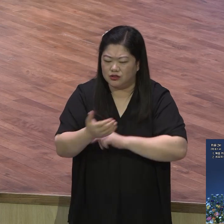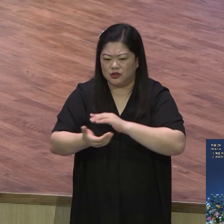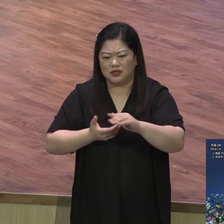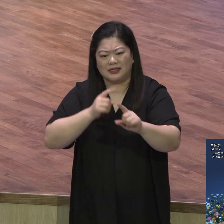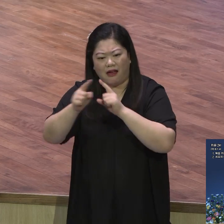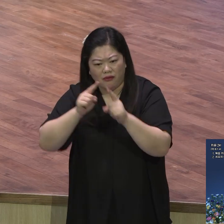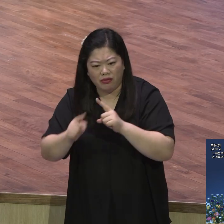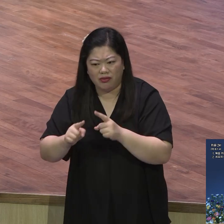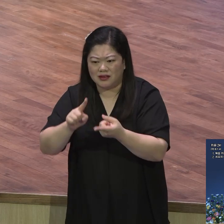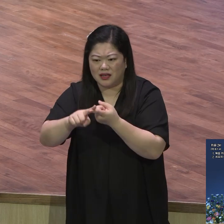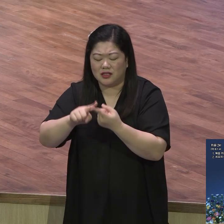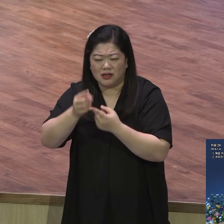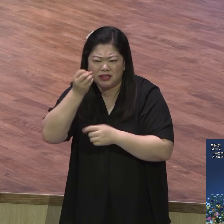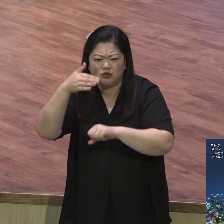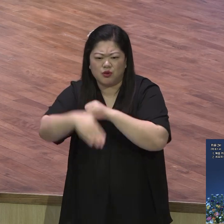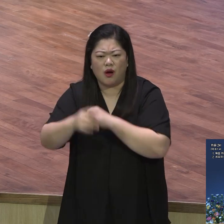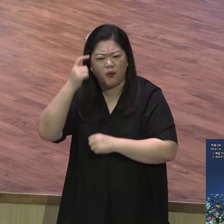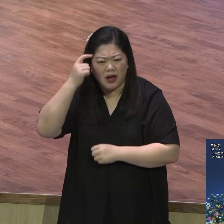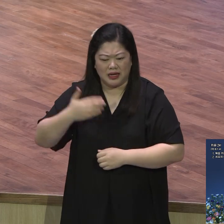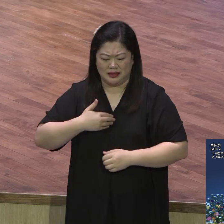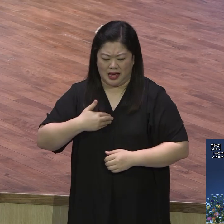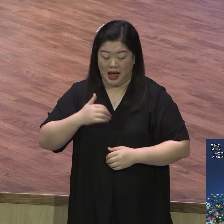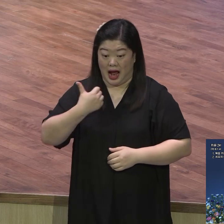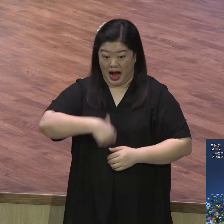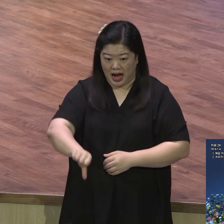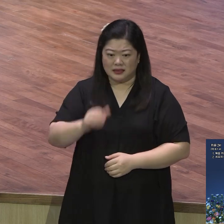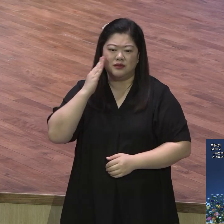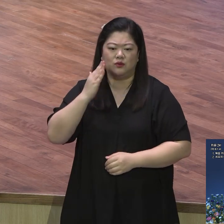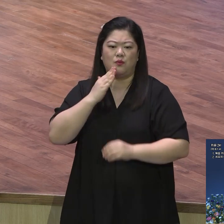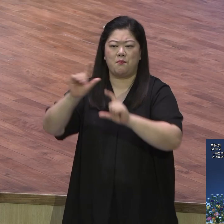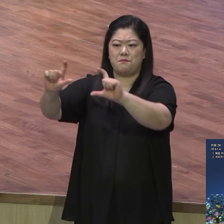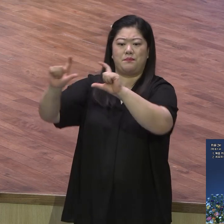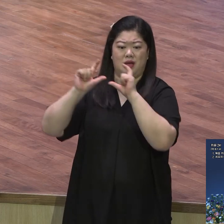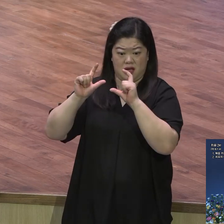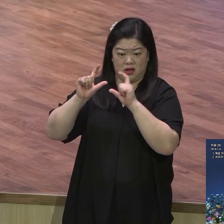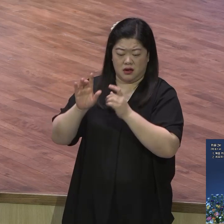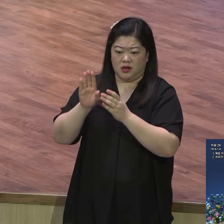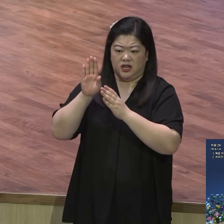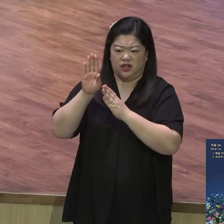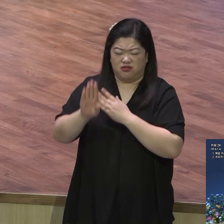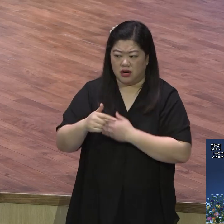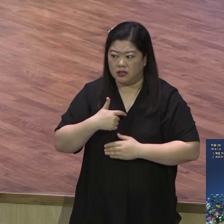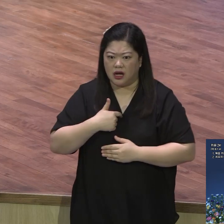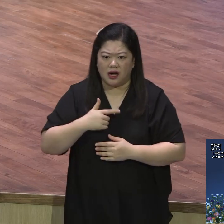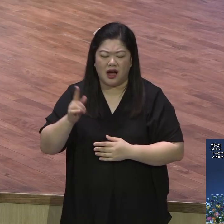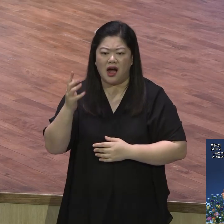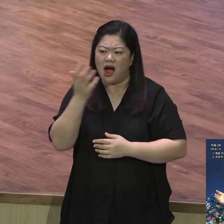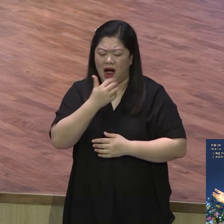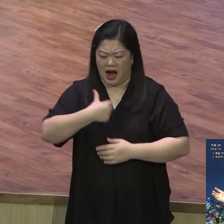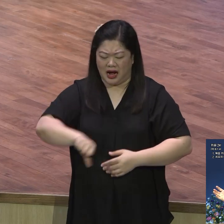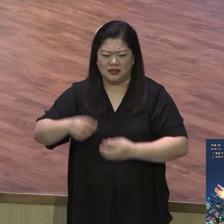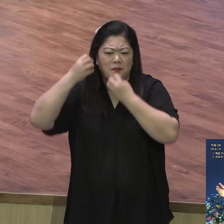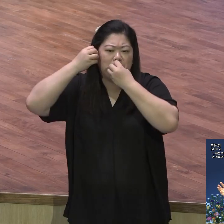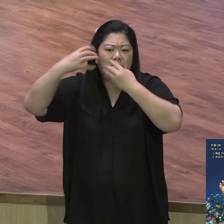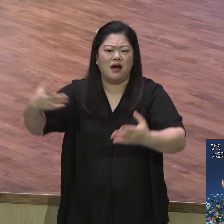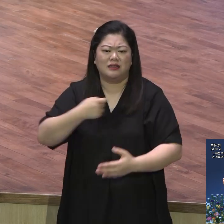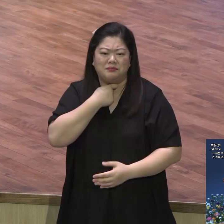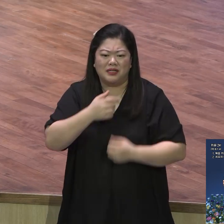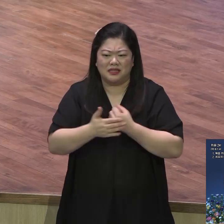시대였기 때문에 우리 아이가 아프니까 어떻게 들고 다니고 데리고 주사람을 같이 제일 먼저 우리나라의